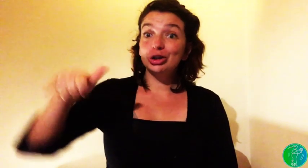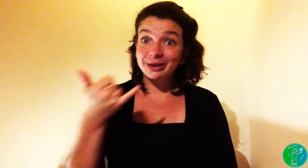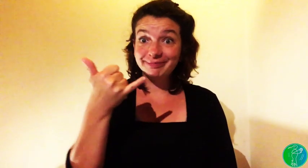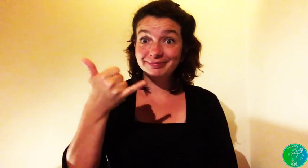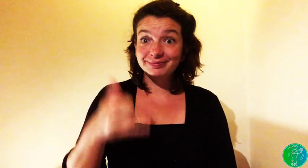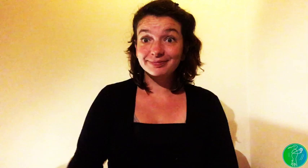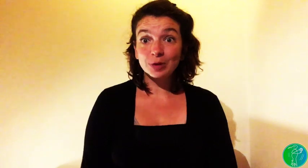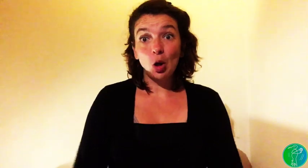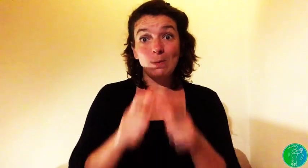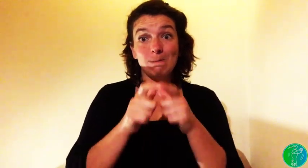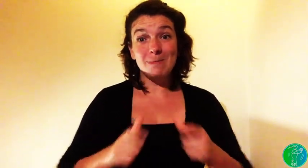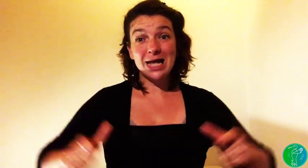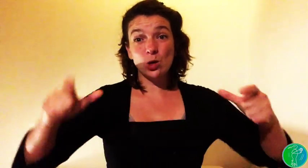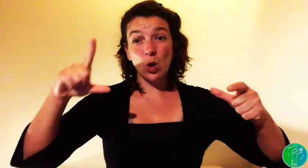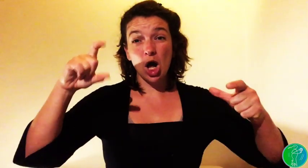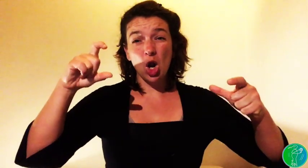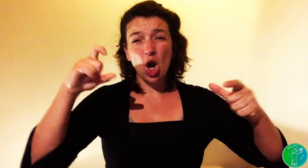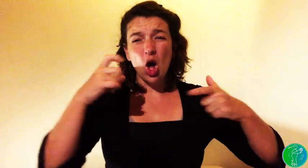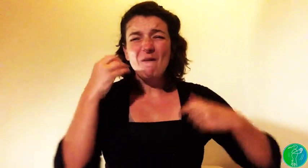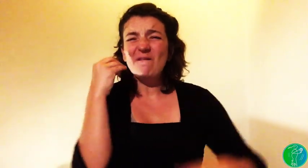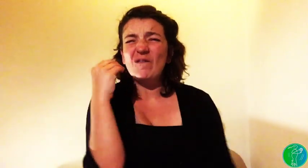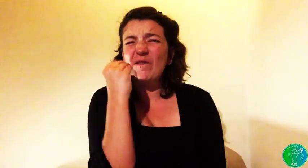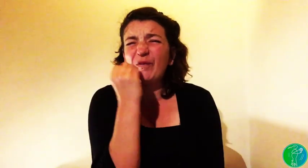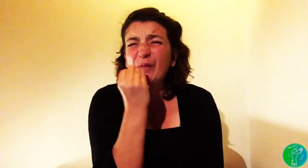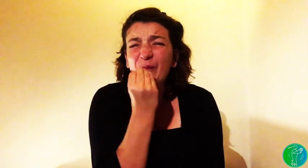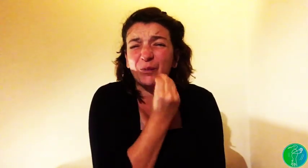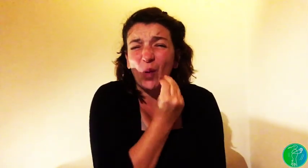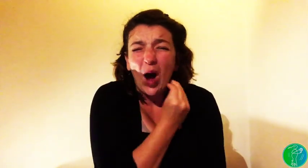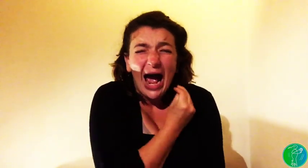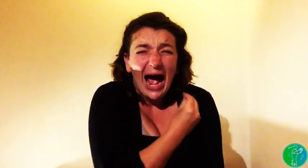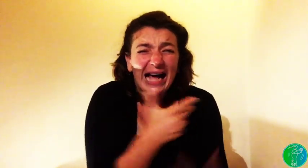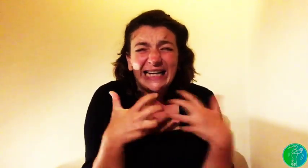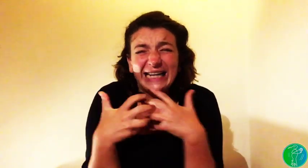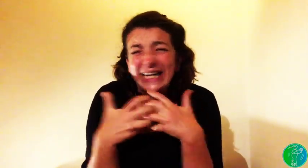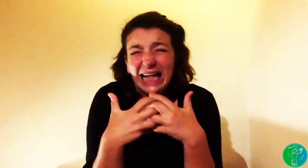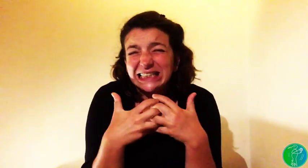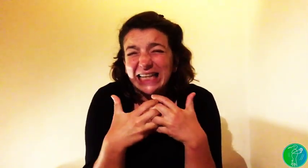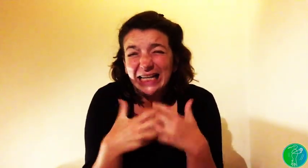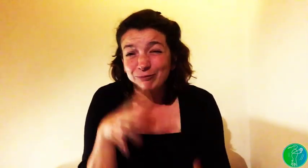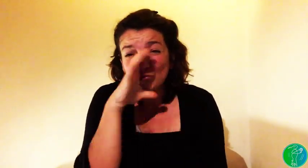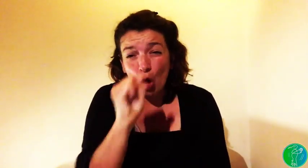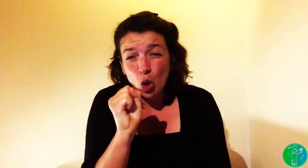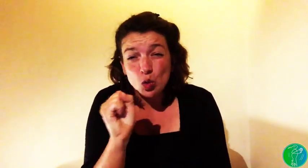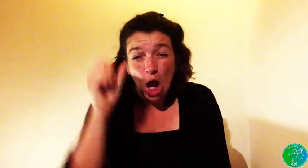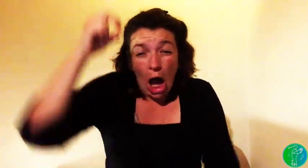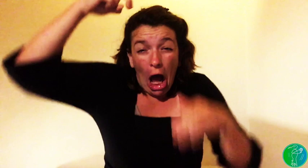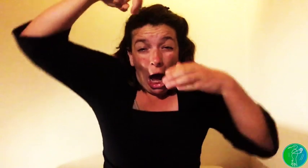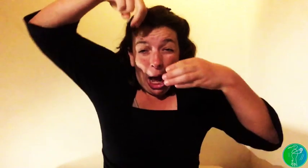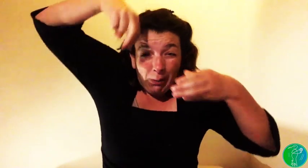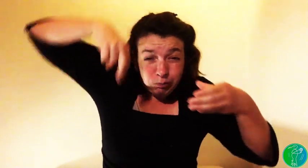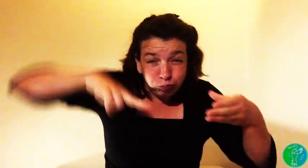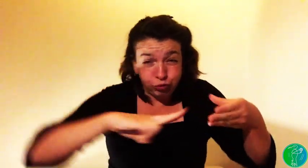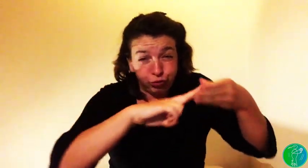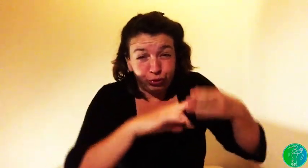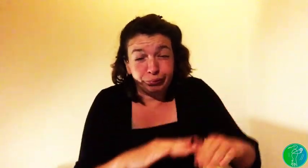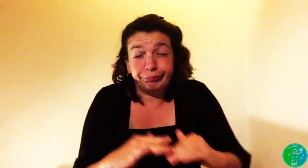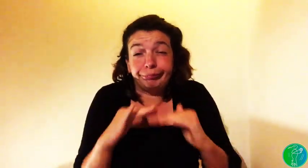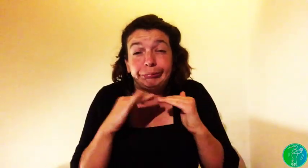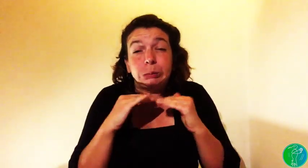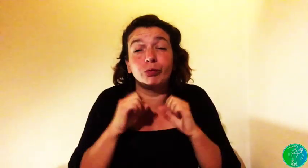Jeudi, le loup se plongea dans un bain bien glacé. Il eut si froid qu'il ressortit de